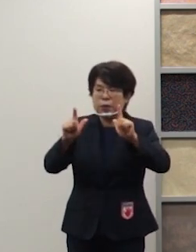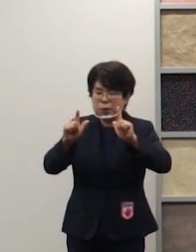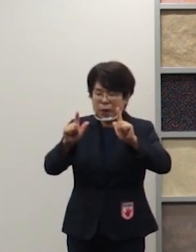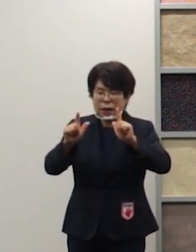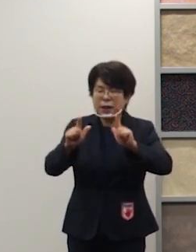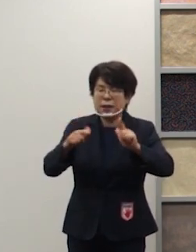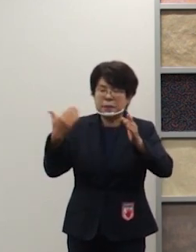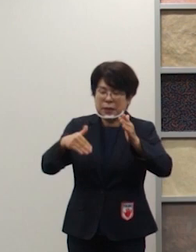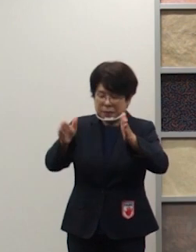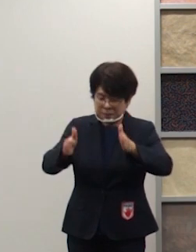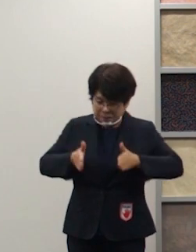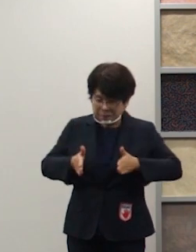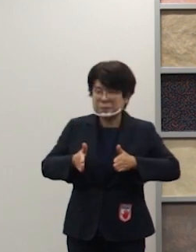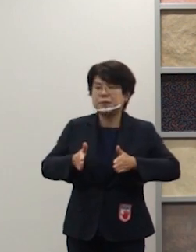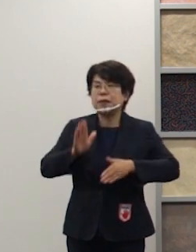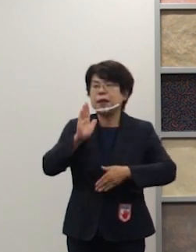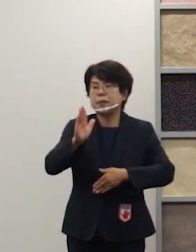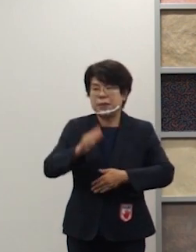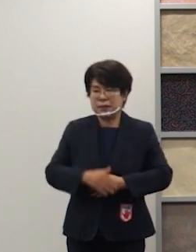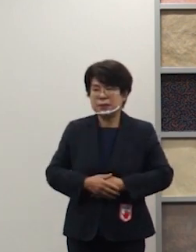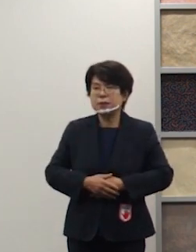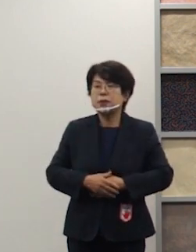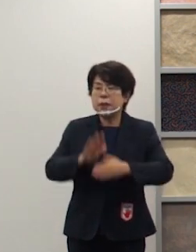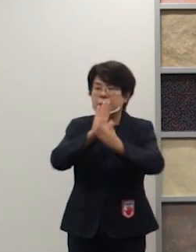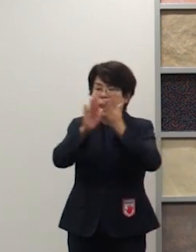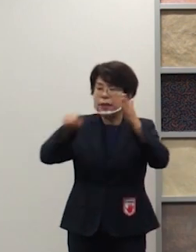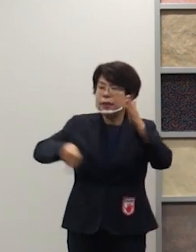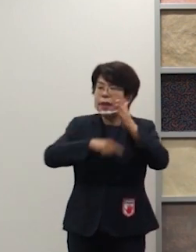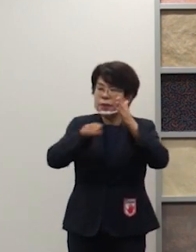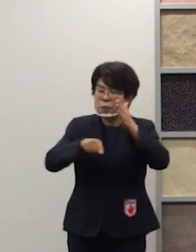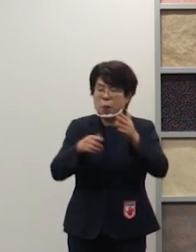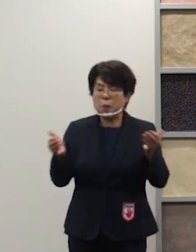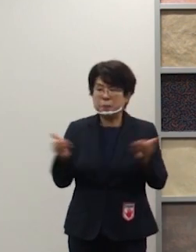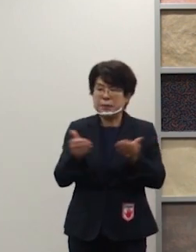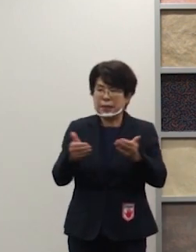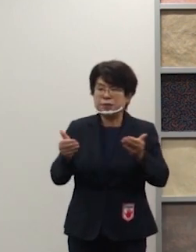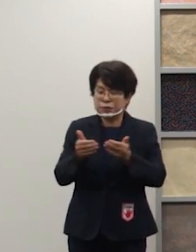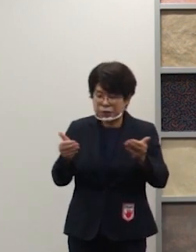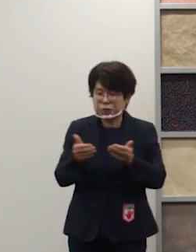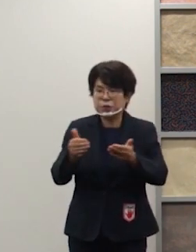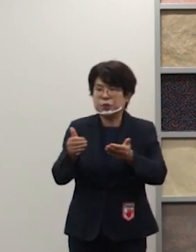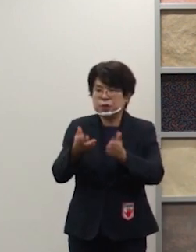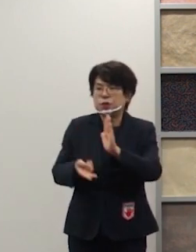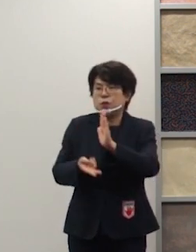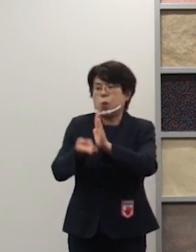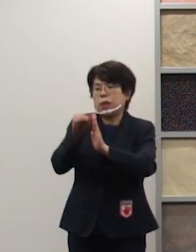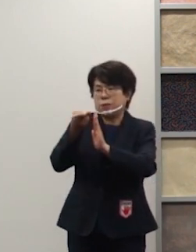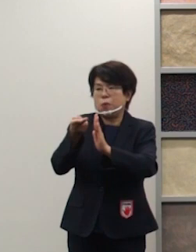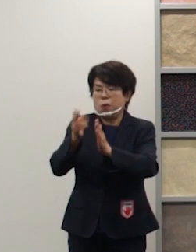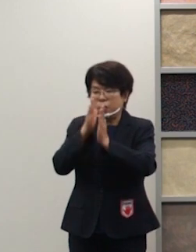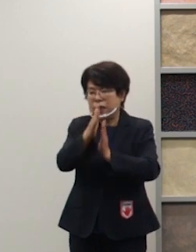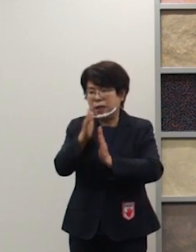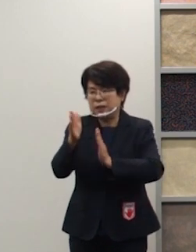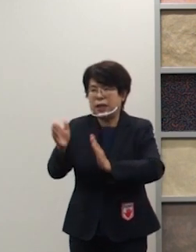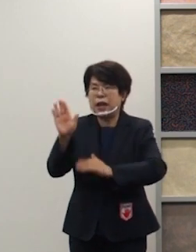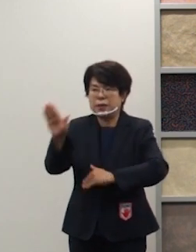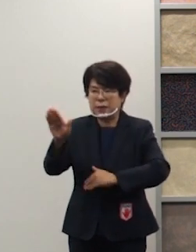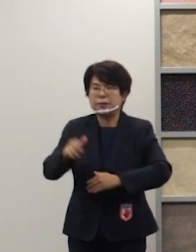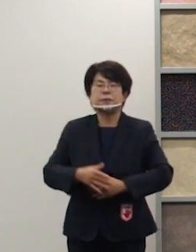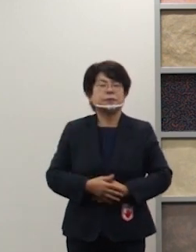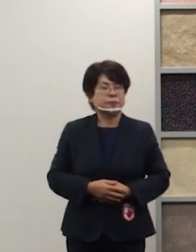はい、 市町村とかもまだ、 すみません、ちょっと今の時点では